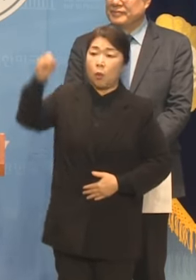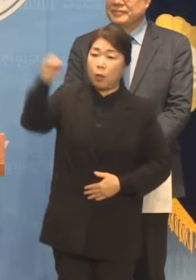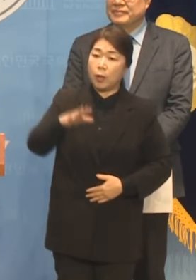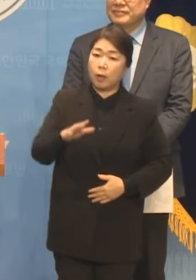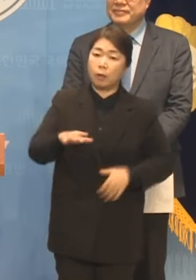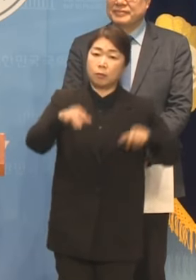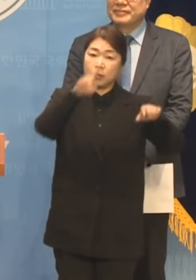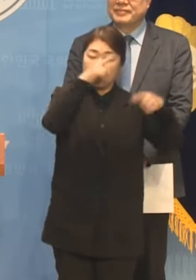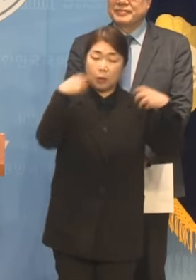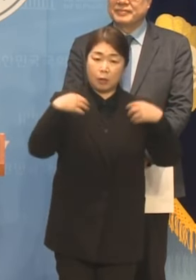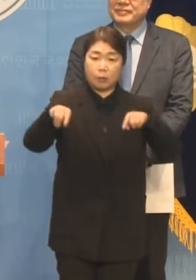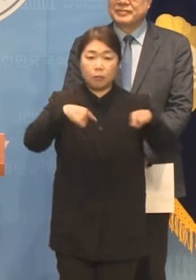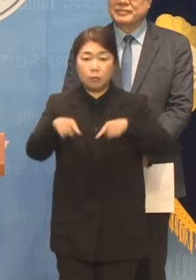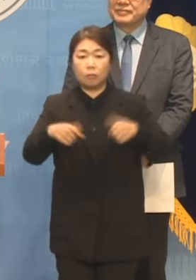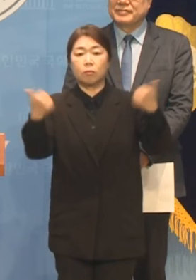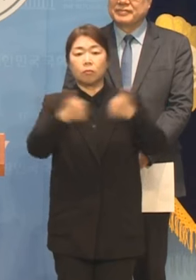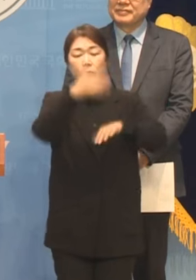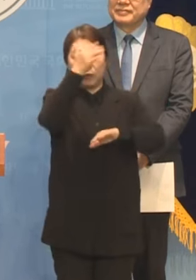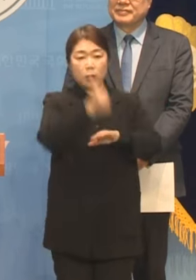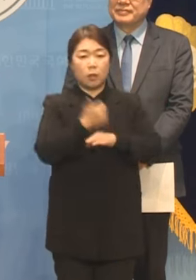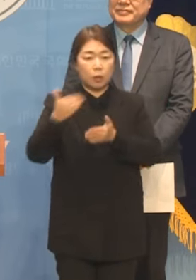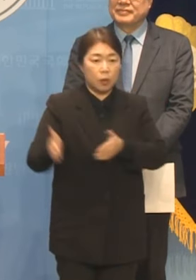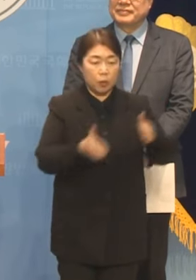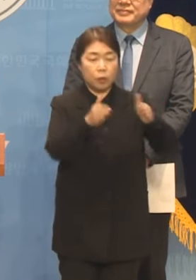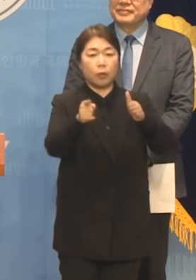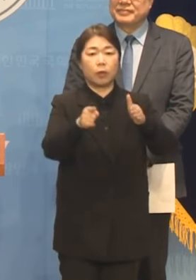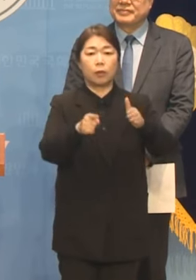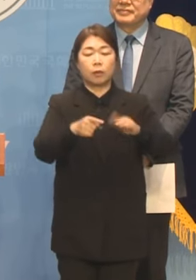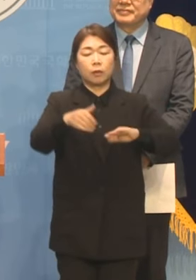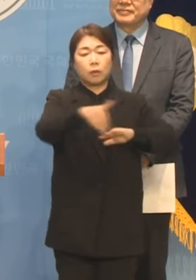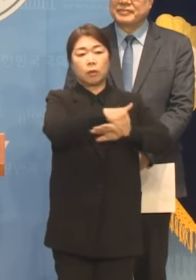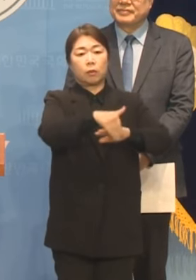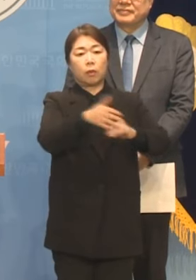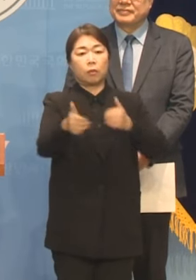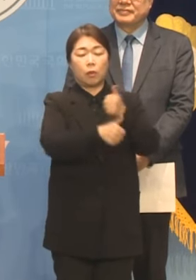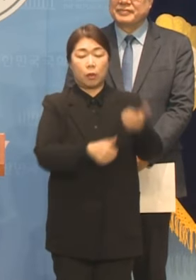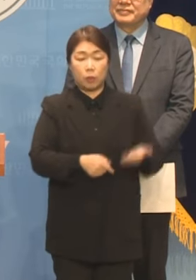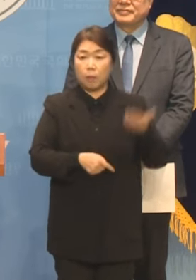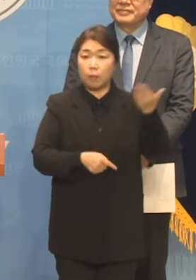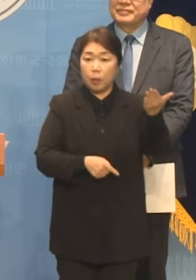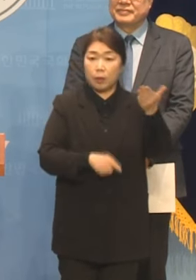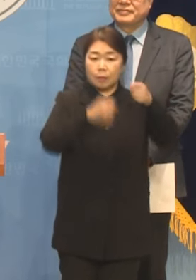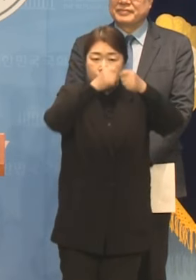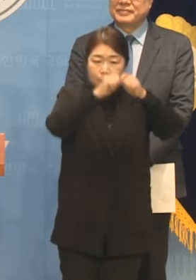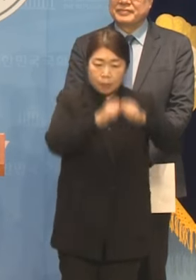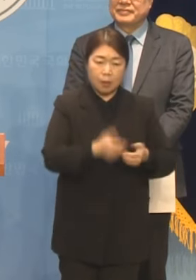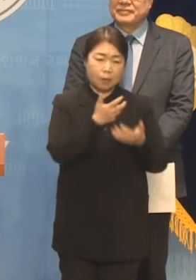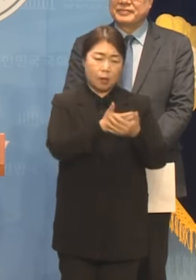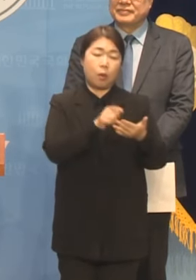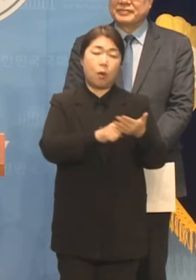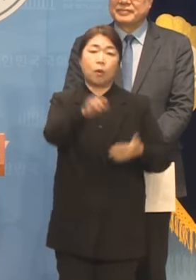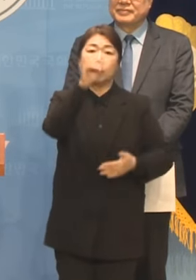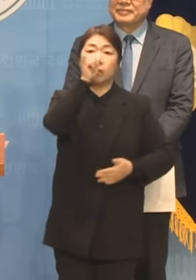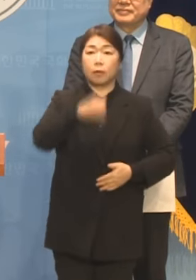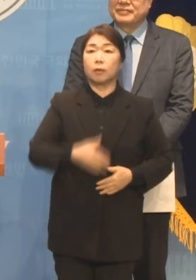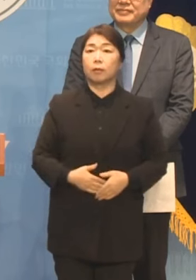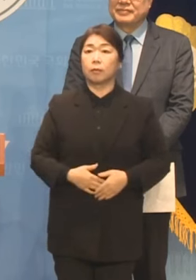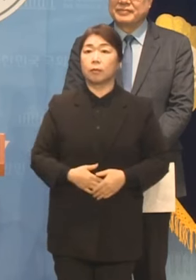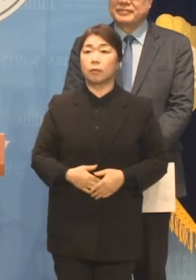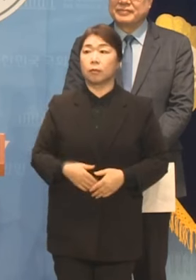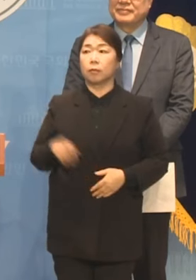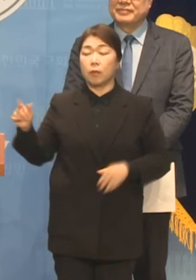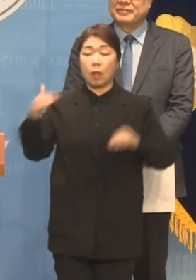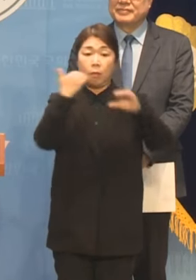당정협의 결과 경기도 공심위의 기제출한 자료 소상이이 내용이 나와 있습니다 제가 뭐